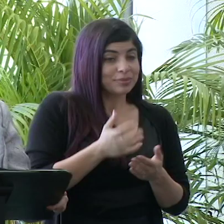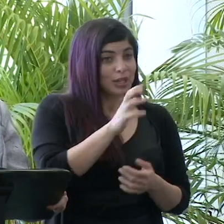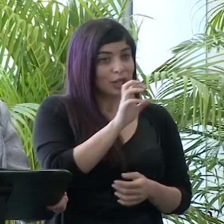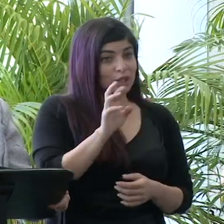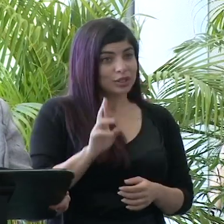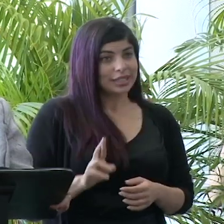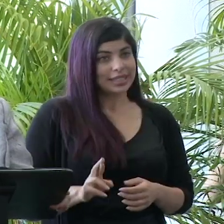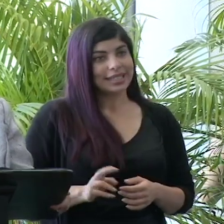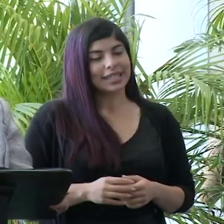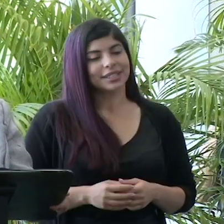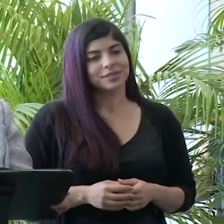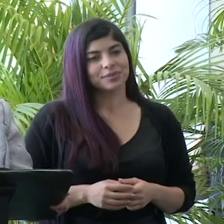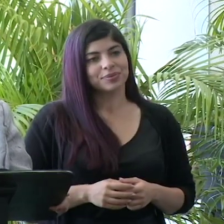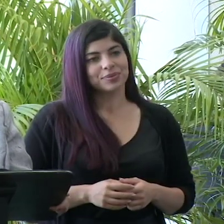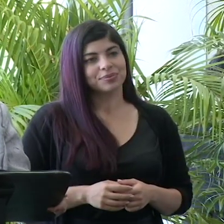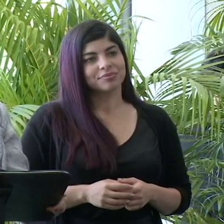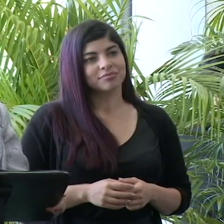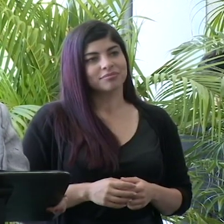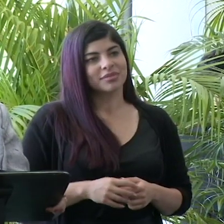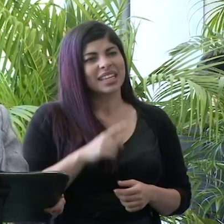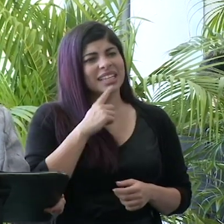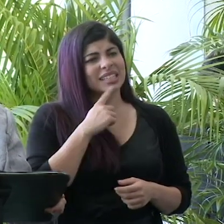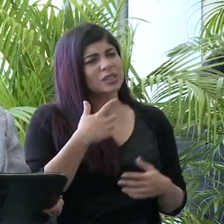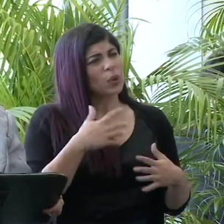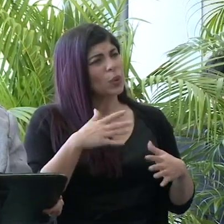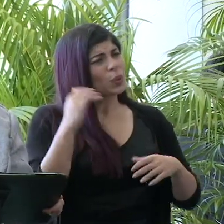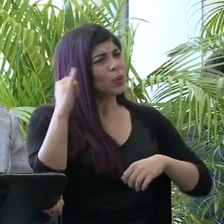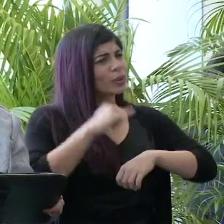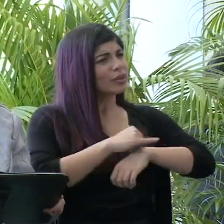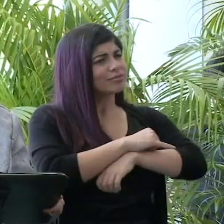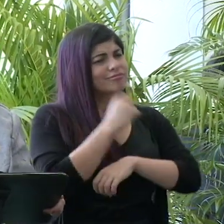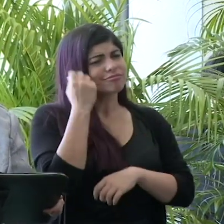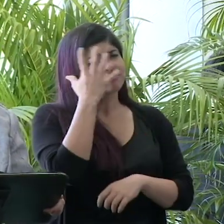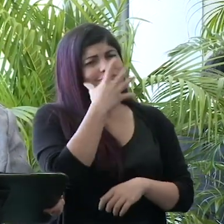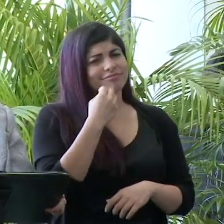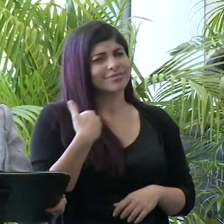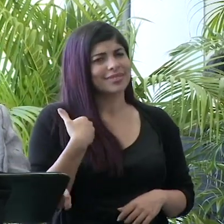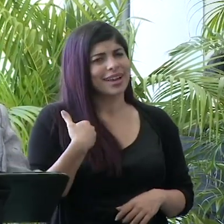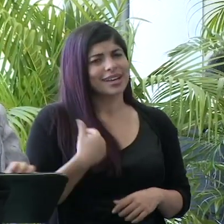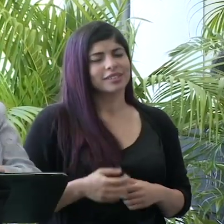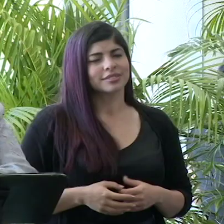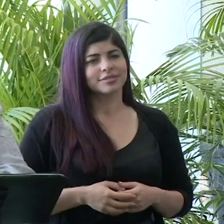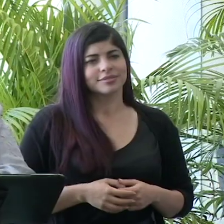rica qué aeropuerto más hermoso tenemos